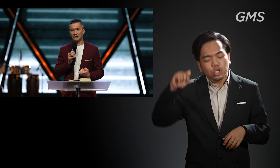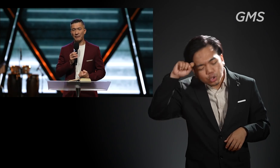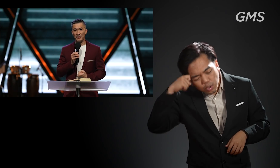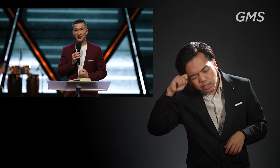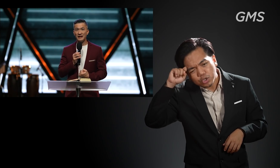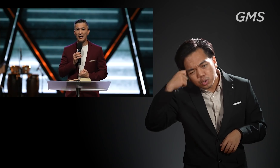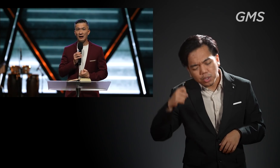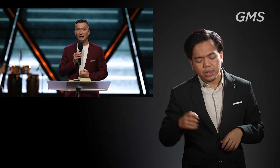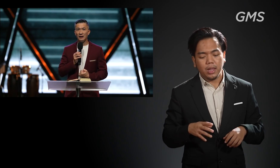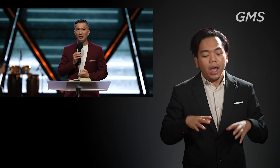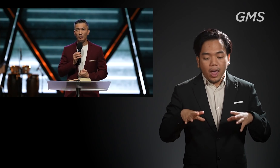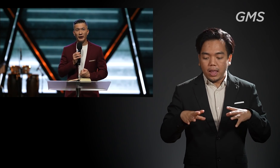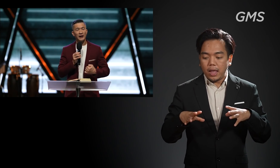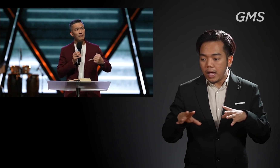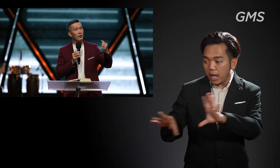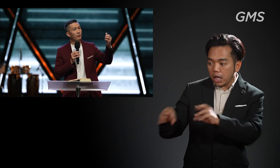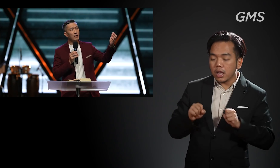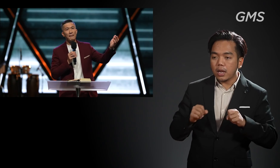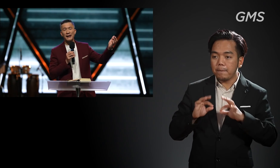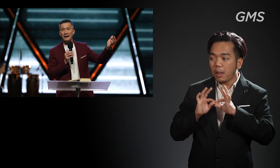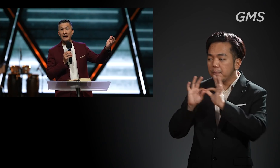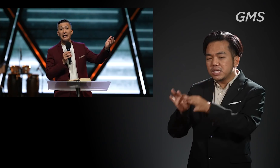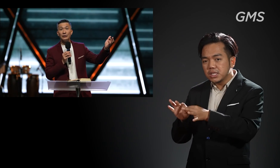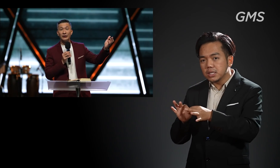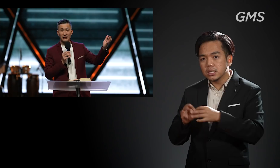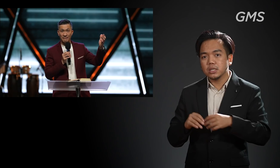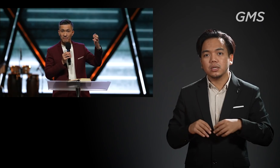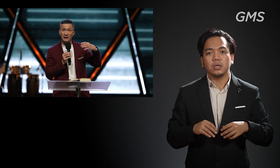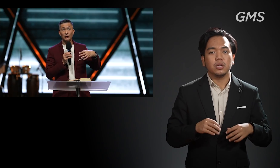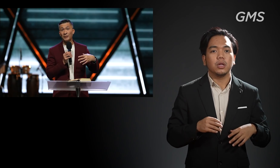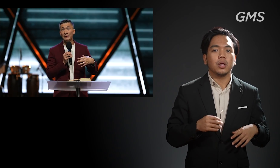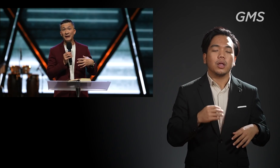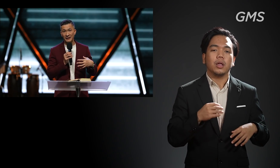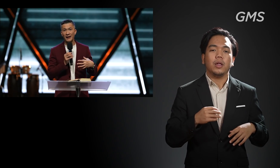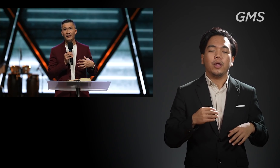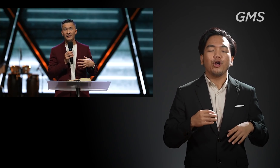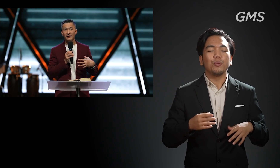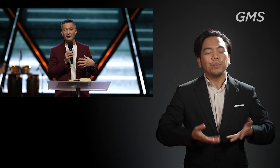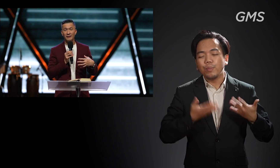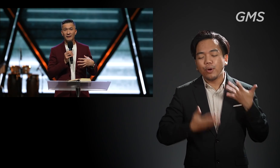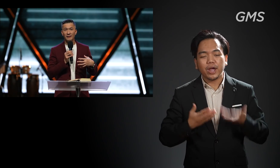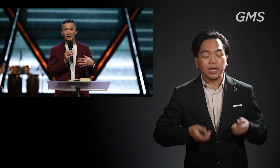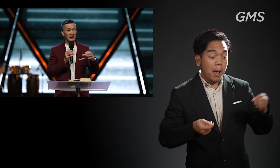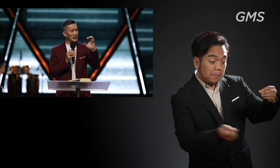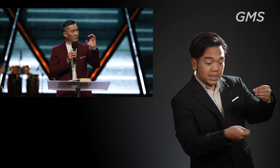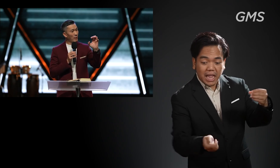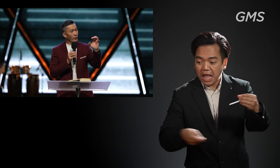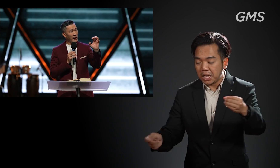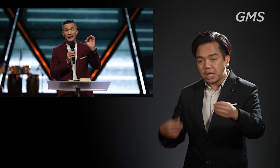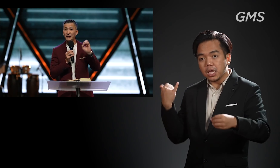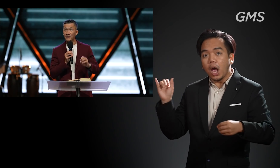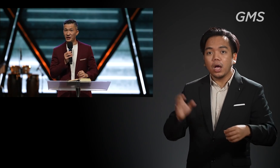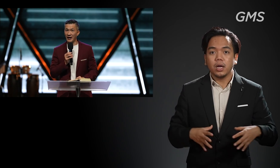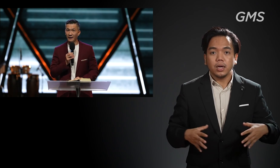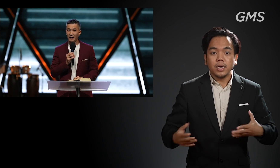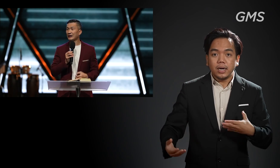susah-susah dapat bijinya. Mungkin dari buah-buah panen yang lalu dia simpan itu benih-benihnya. Kan di dalam